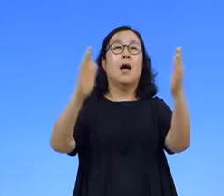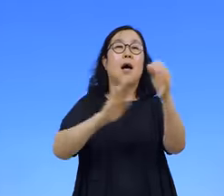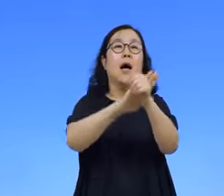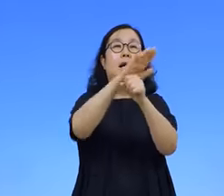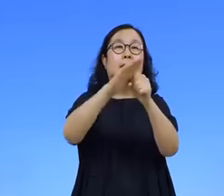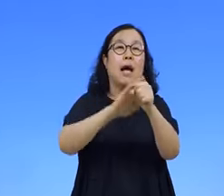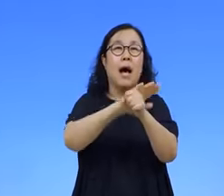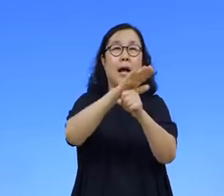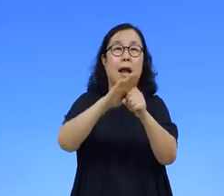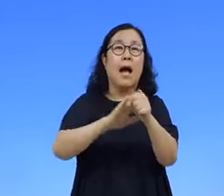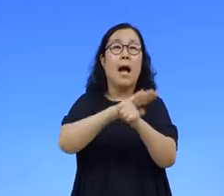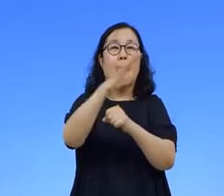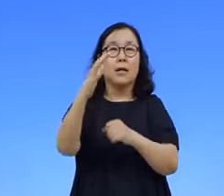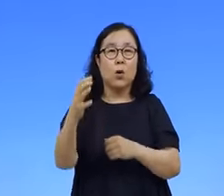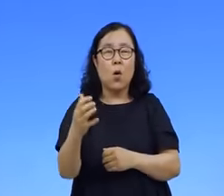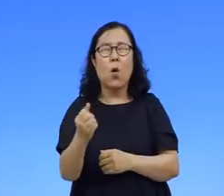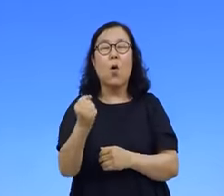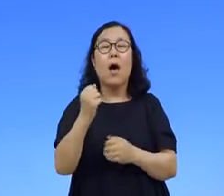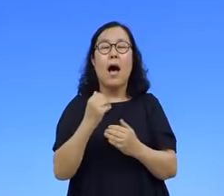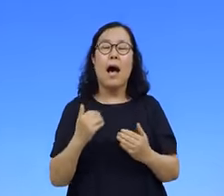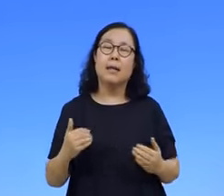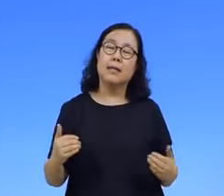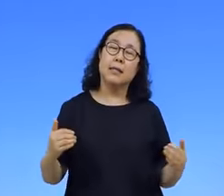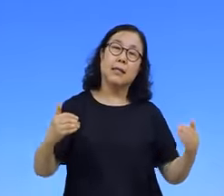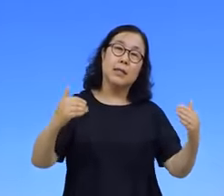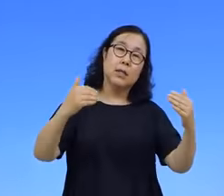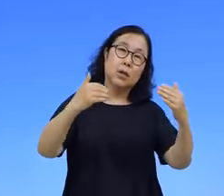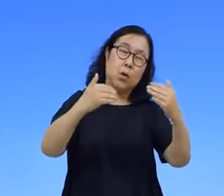드립니다. 사랑으로 안으시고